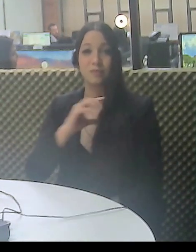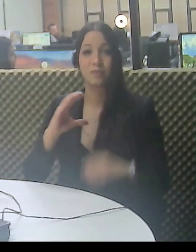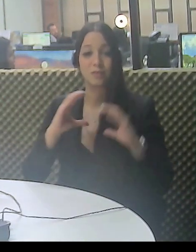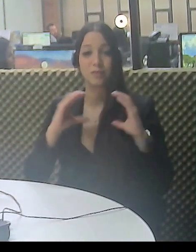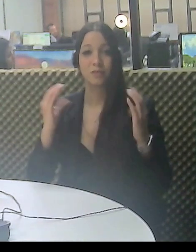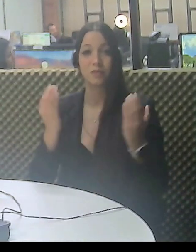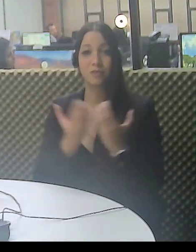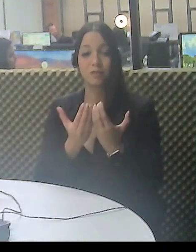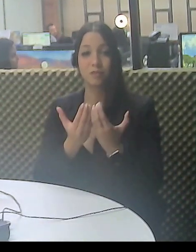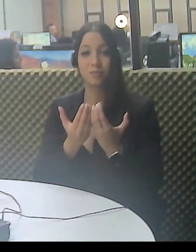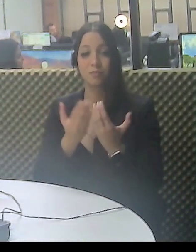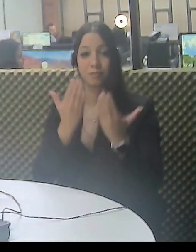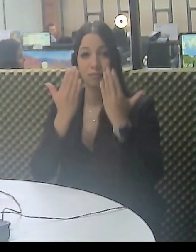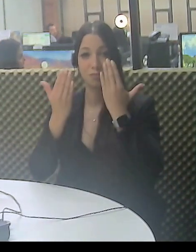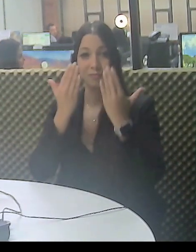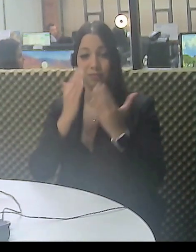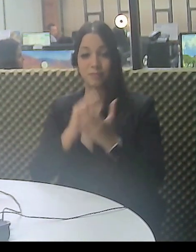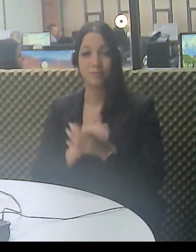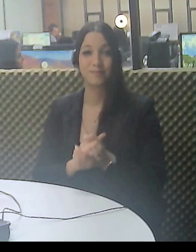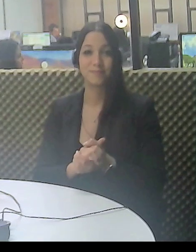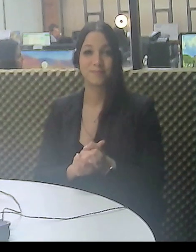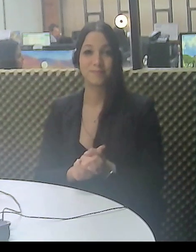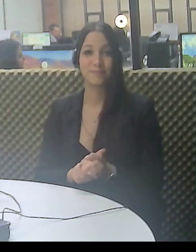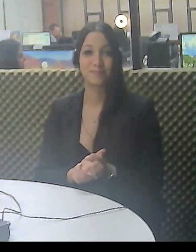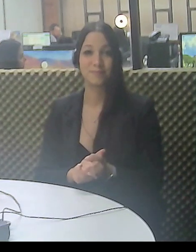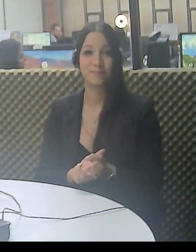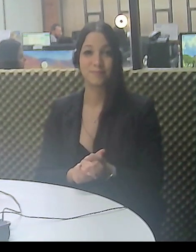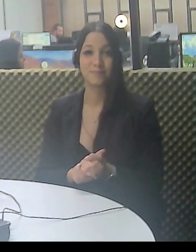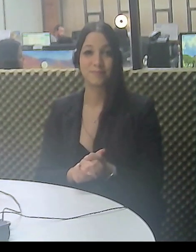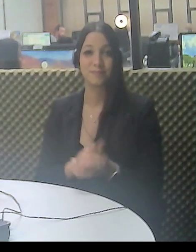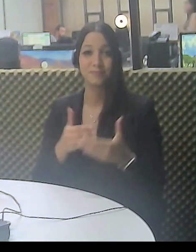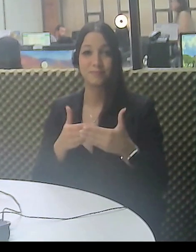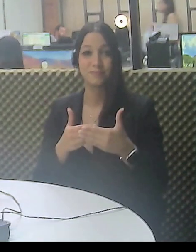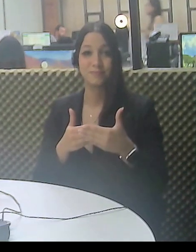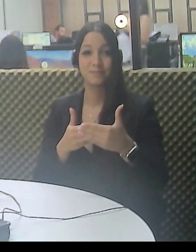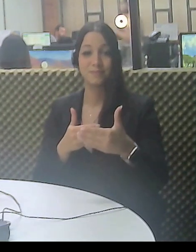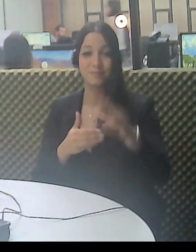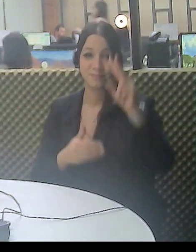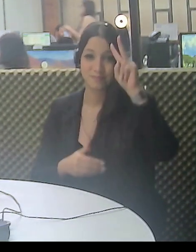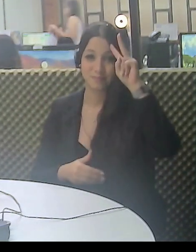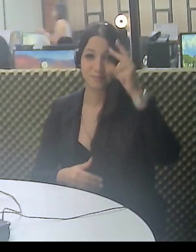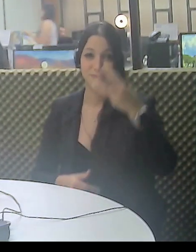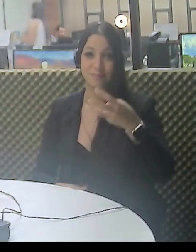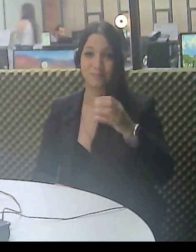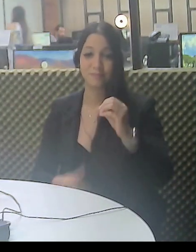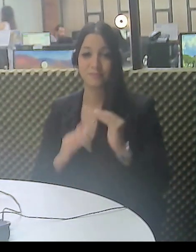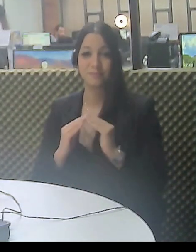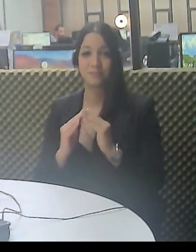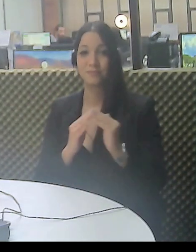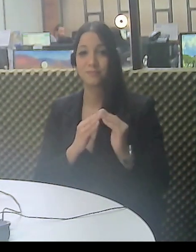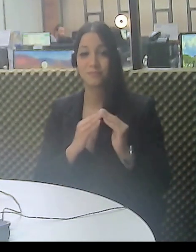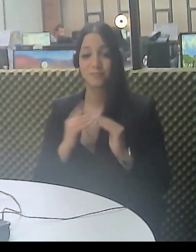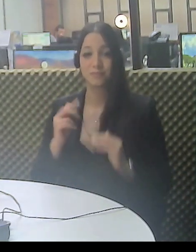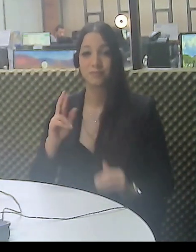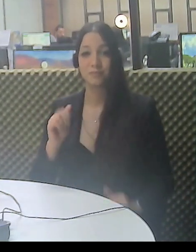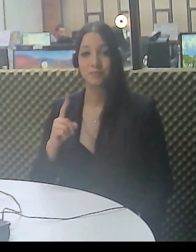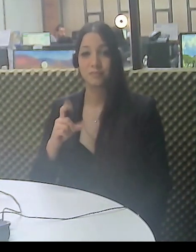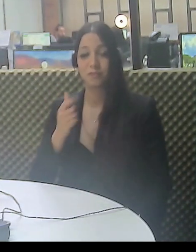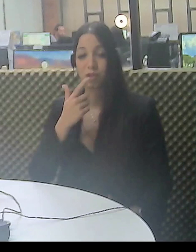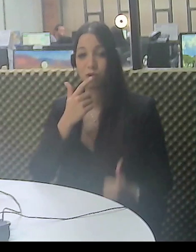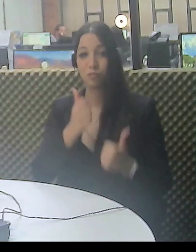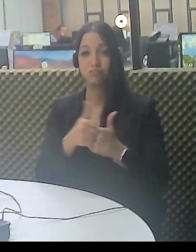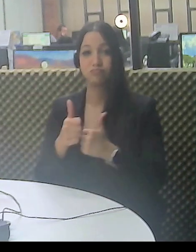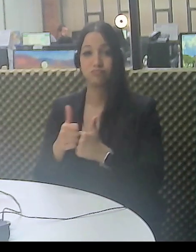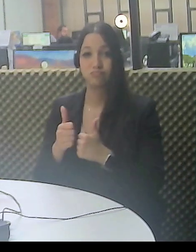comunidades terapêuticas. A partir da próxima segunda, dia 30, moradores do bairro Granada e